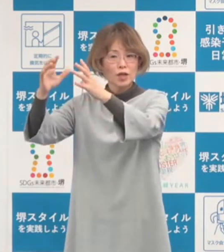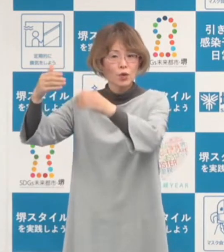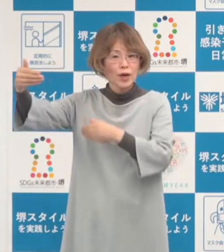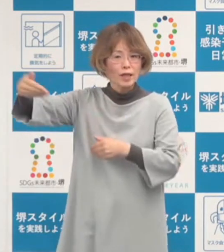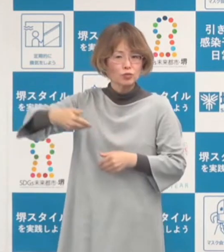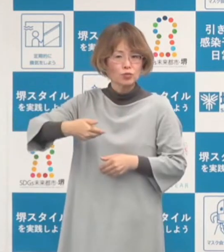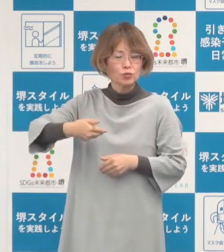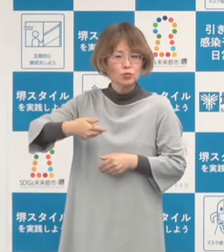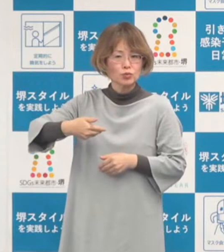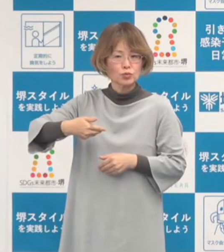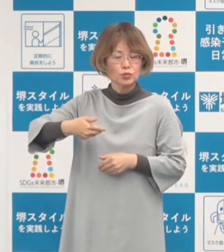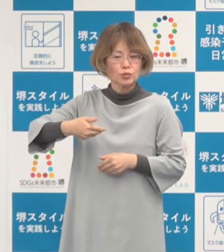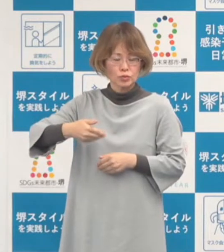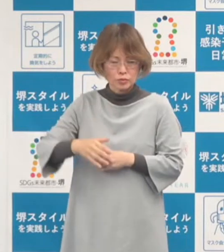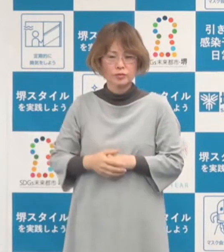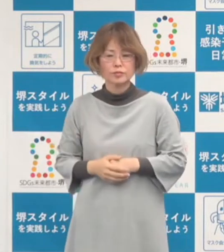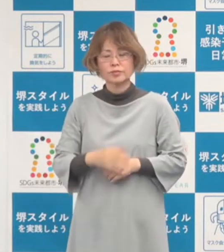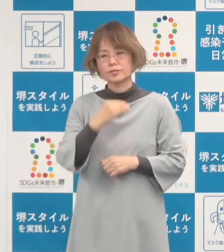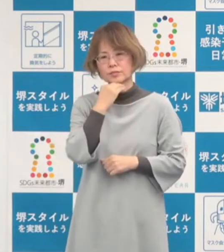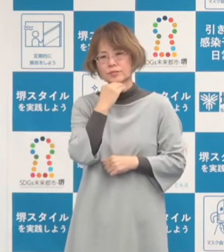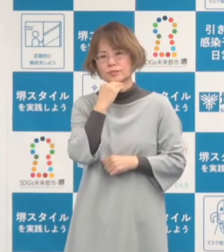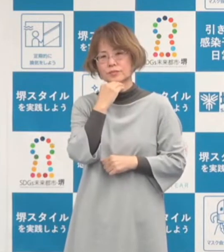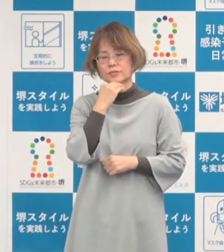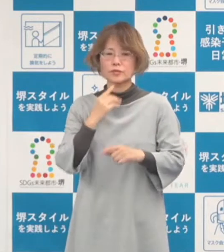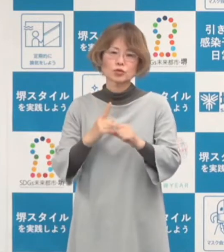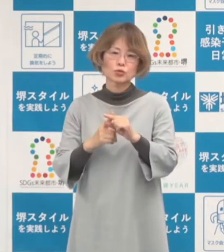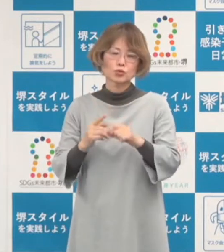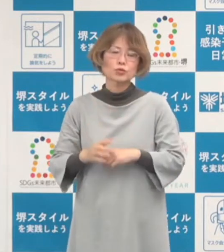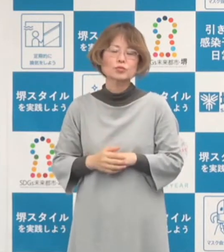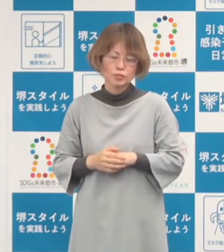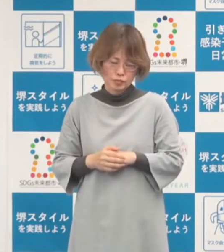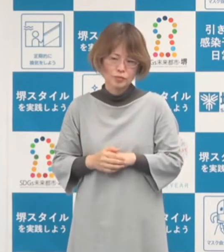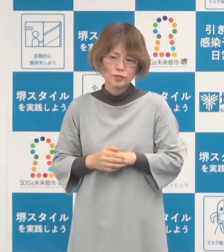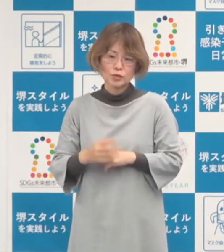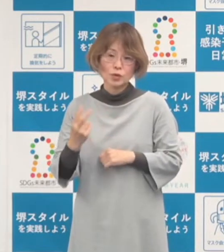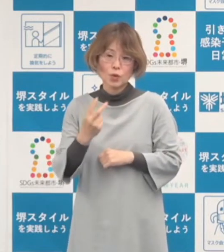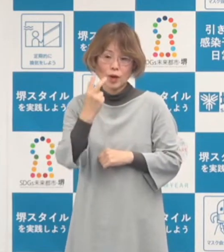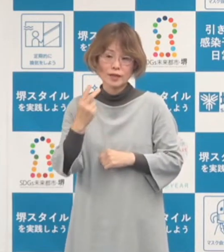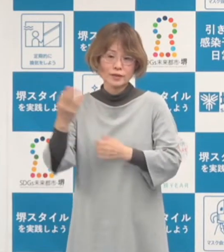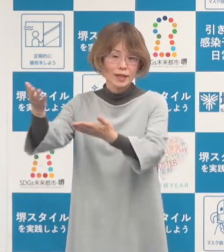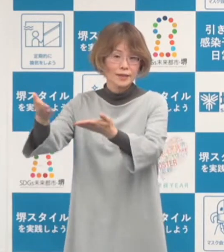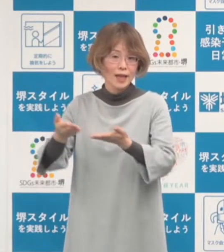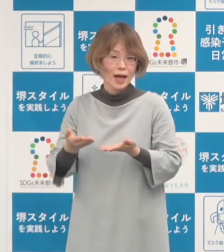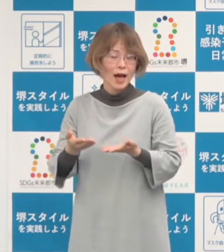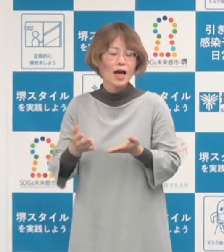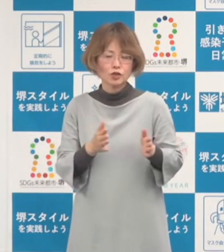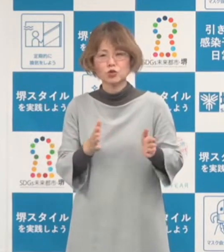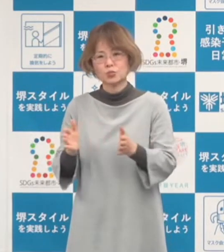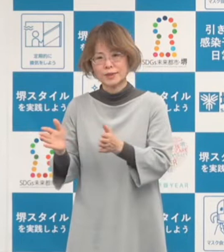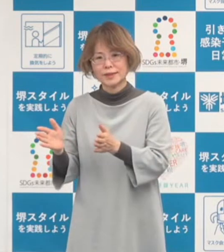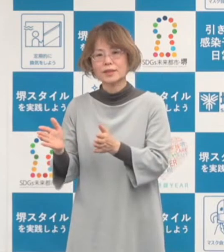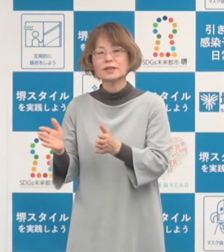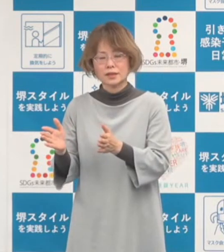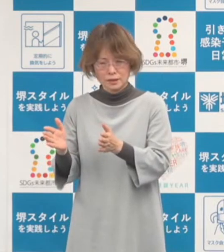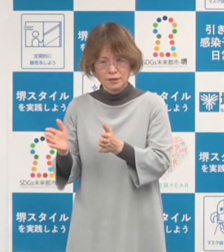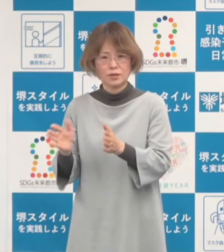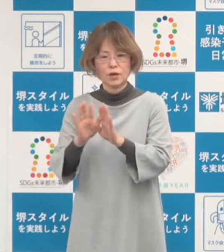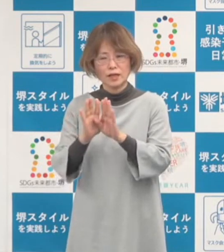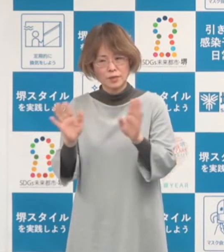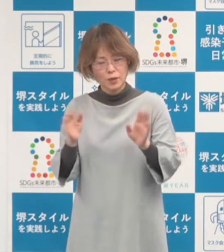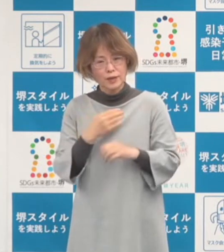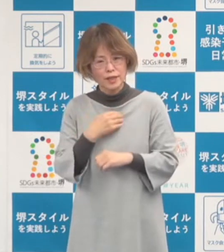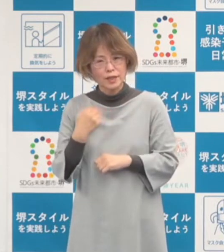ので待っている状況です。ヘリウムガスが到着次第直ちに準備に関わることができます